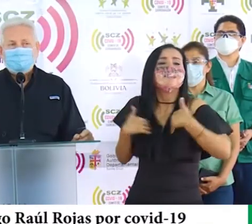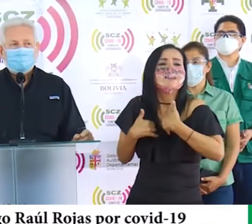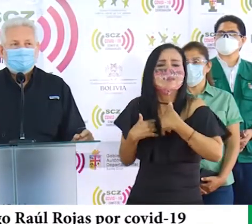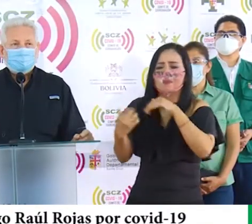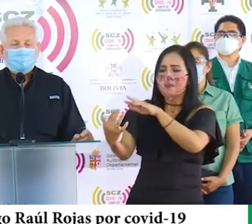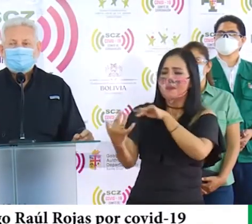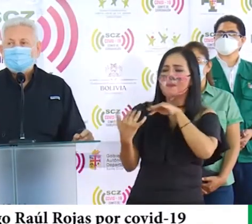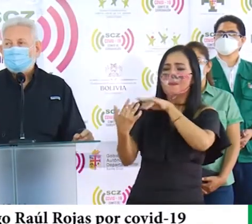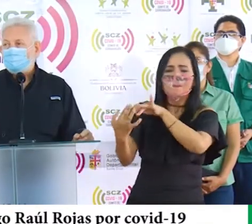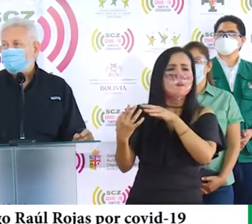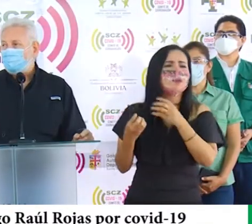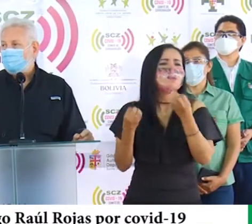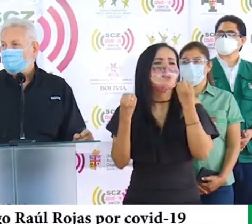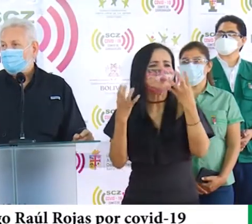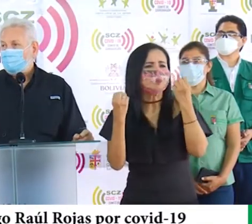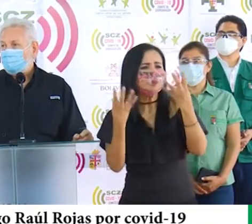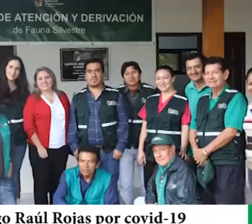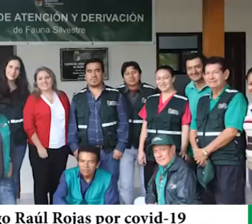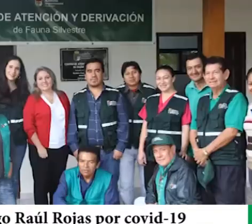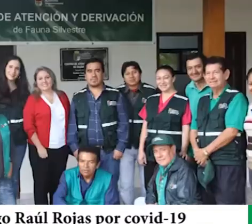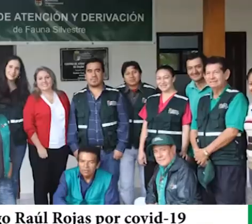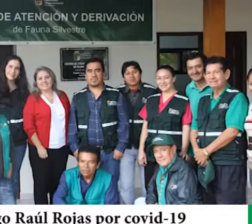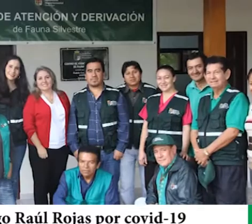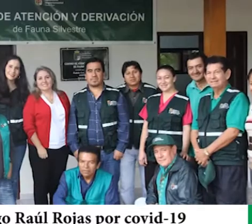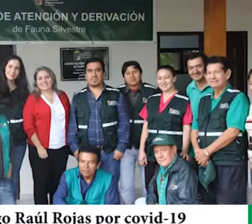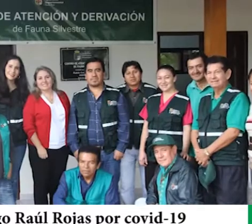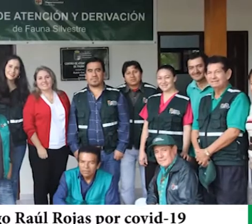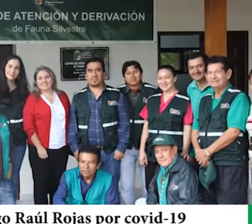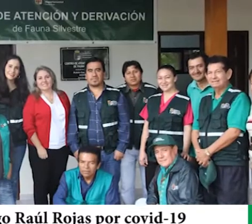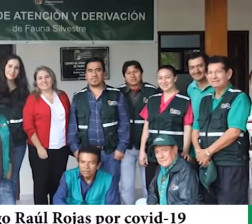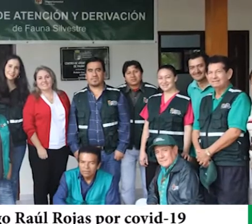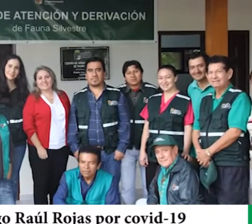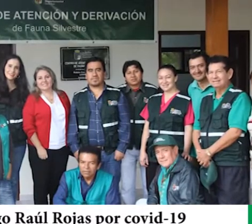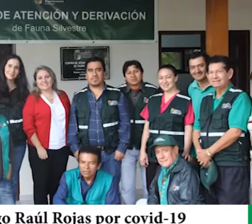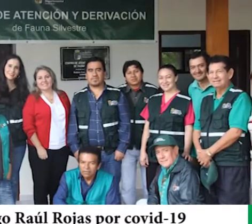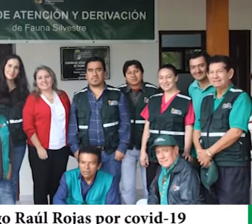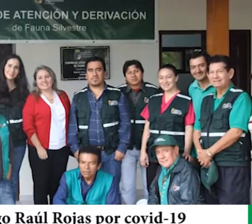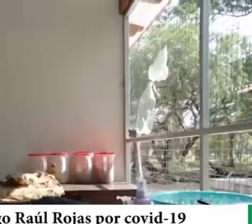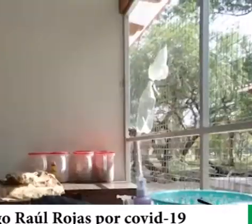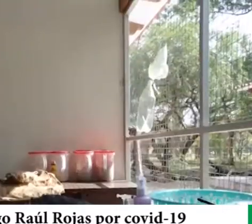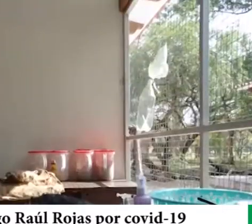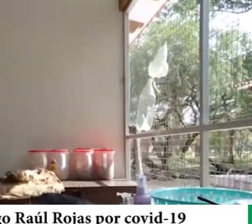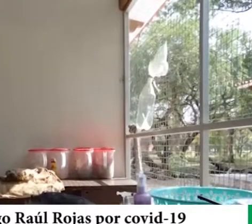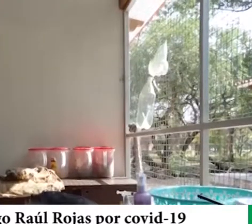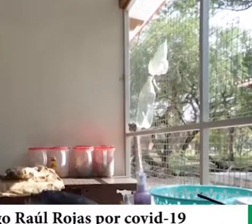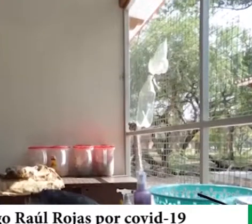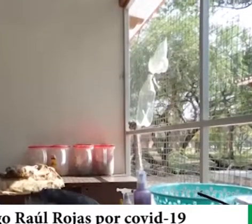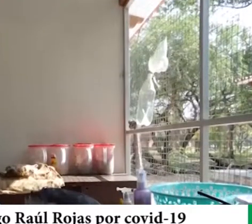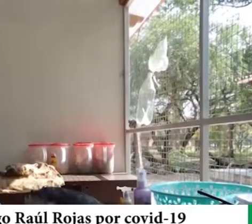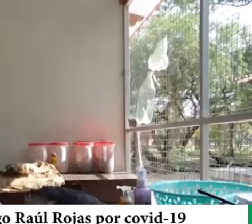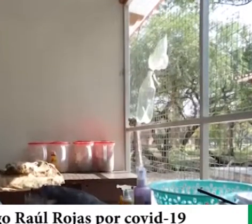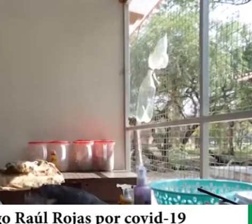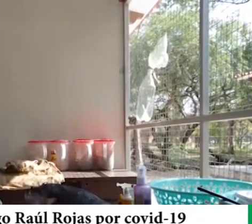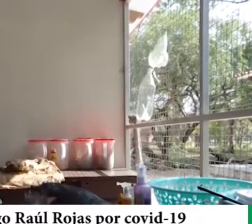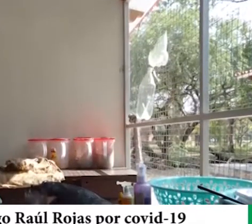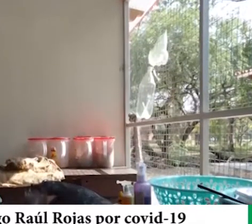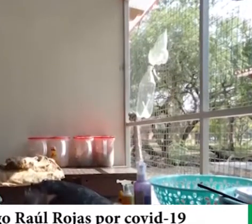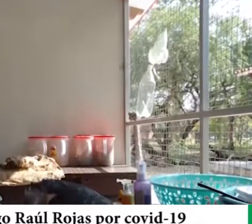luchó con tanto ahínco para salvar la fauna y la flora. Y pues desde aquí a la